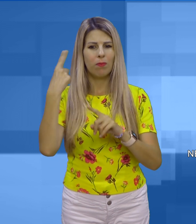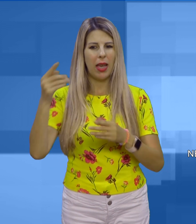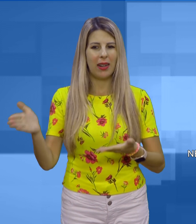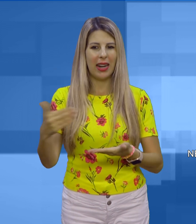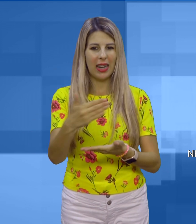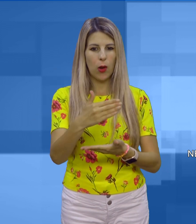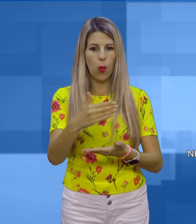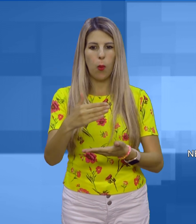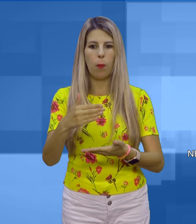Sentinels,